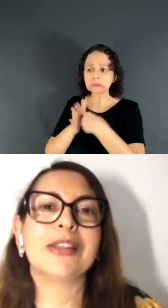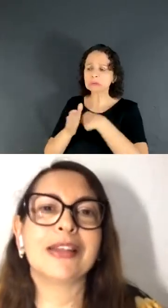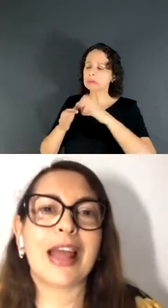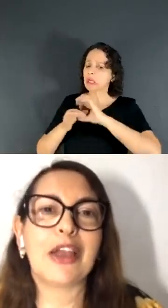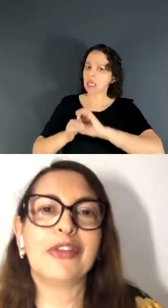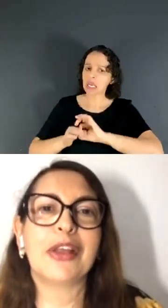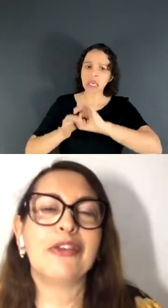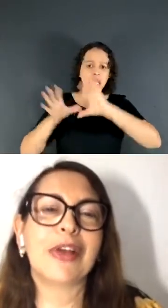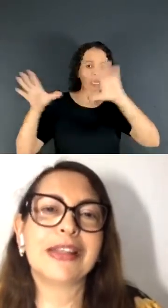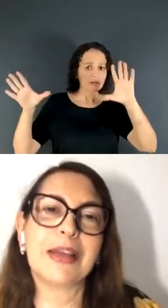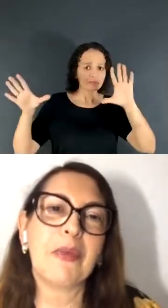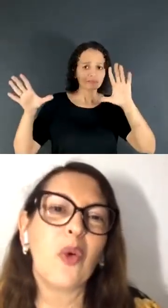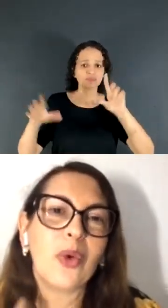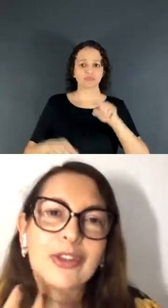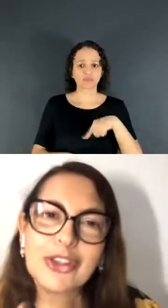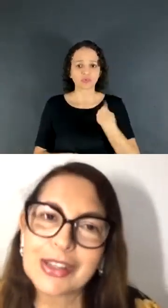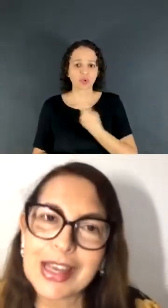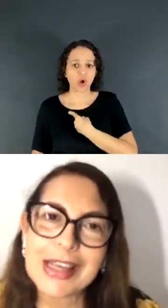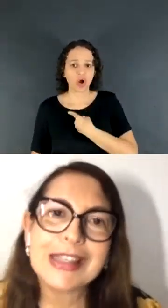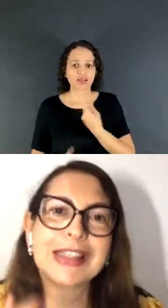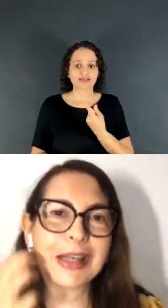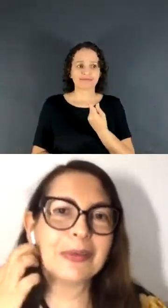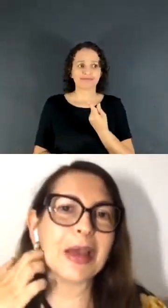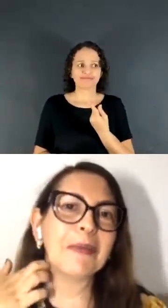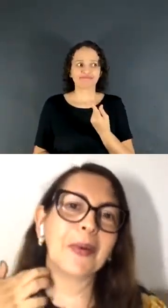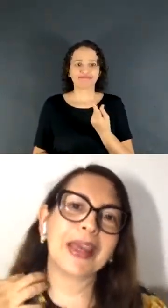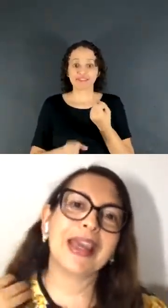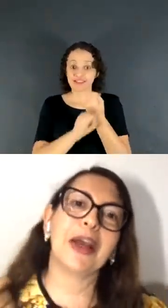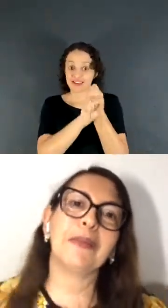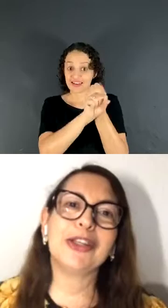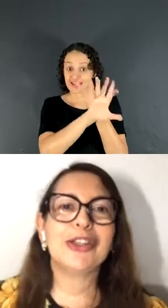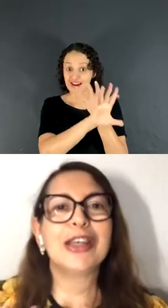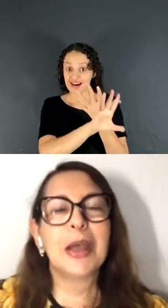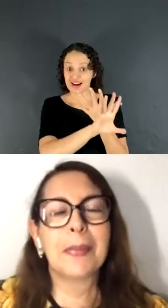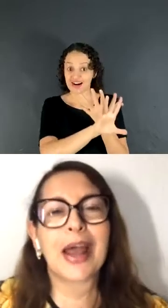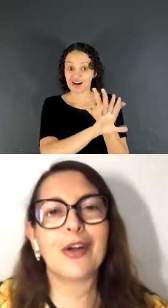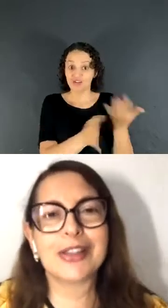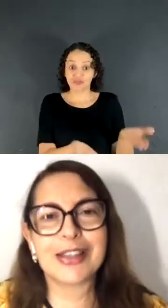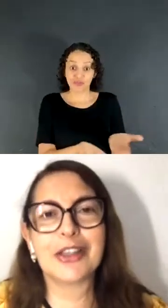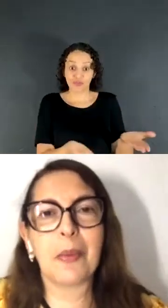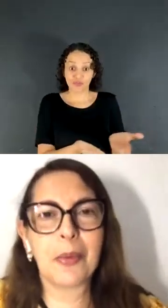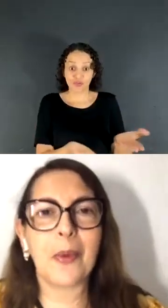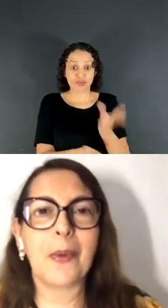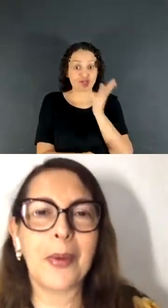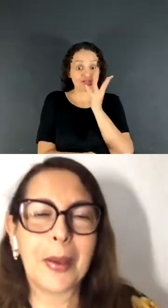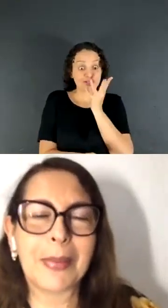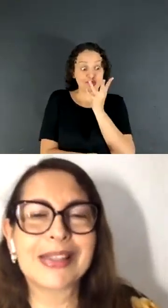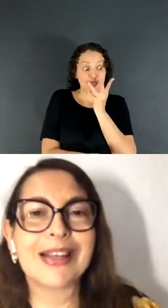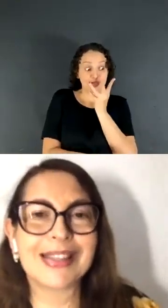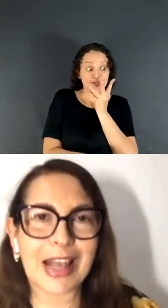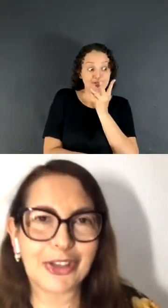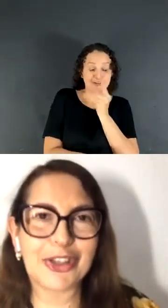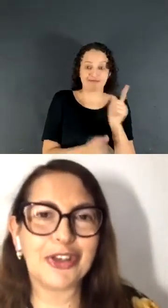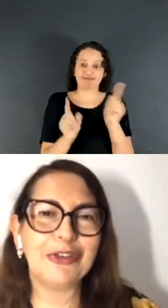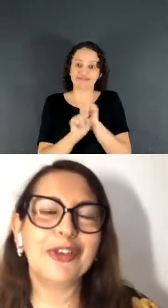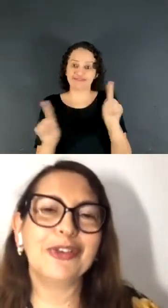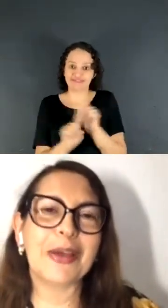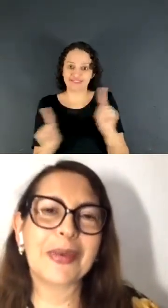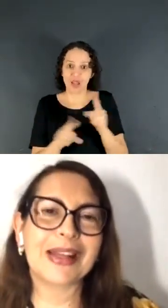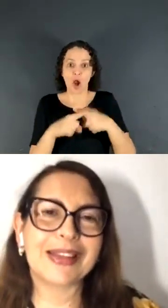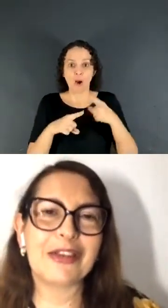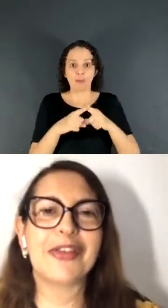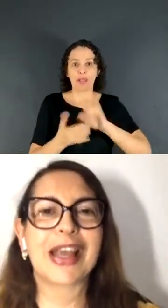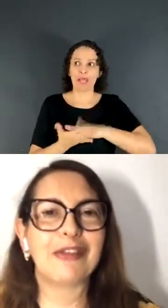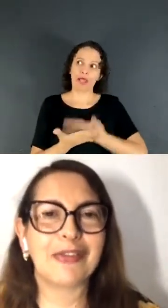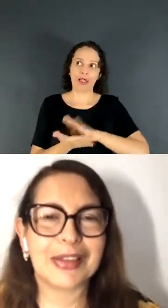A nossa live, né, não vai ser muito extensa, né, porque realmente para a Rosane é um pouco mais cansativo, né,